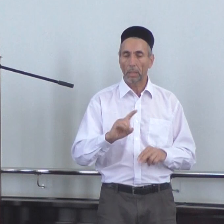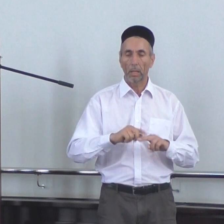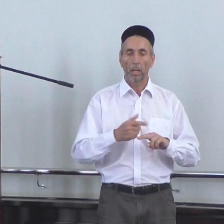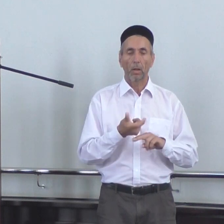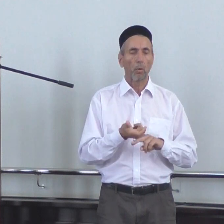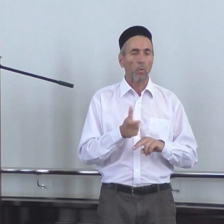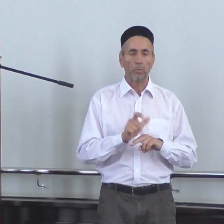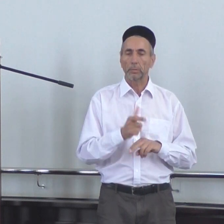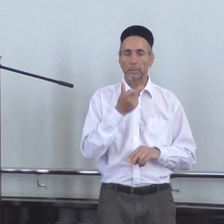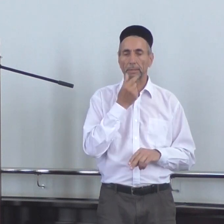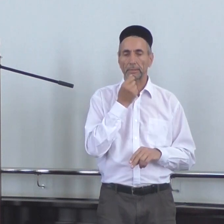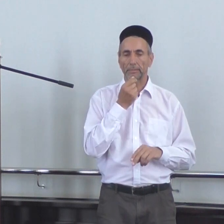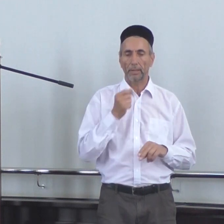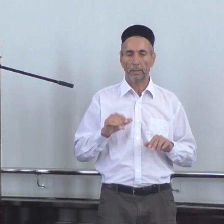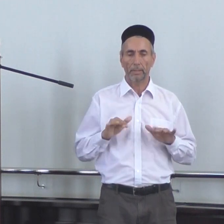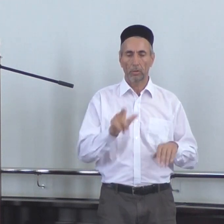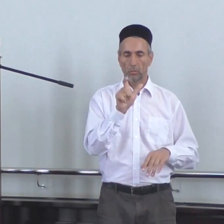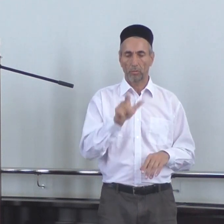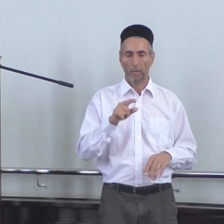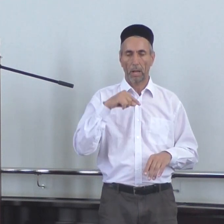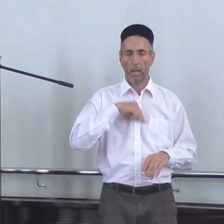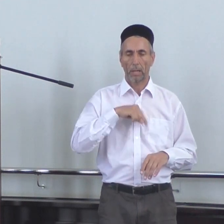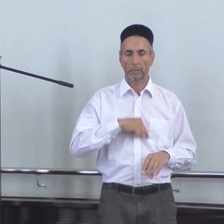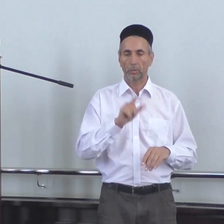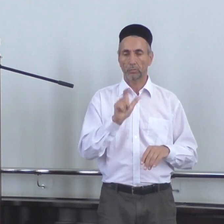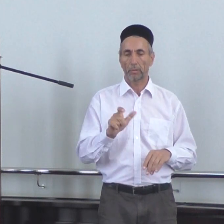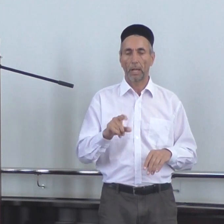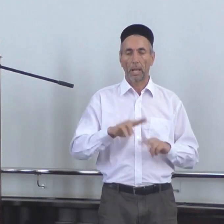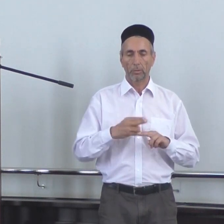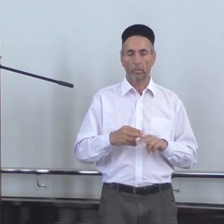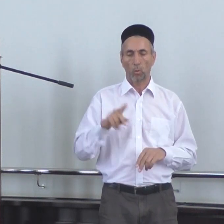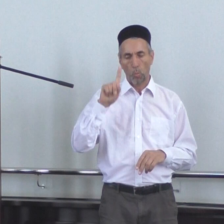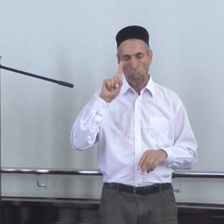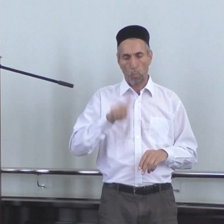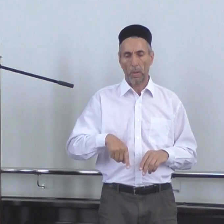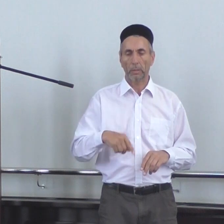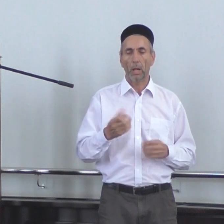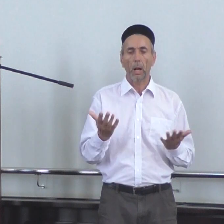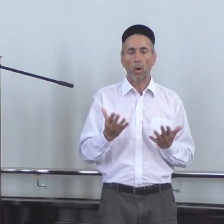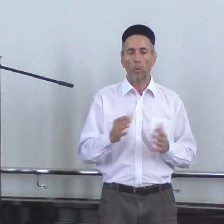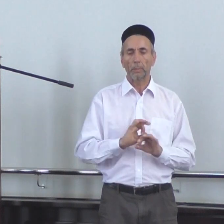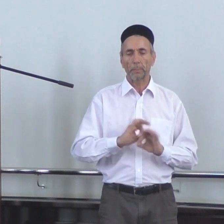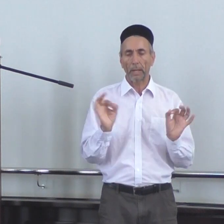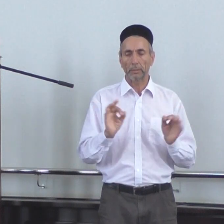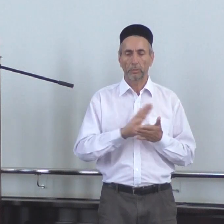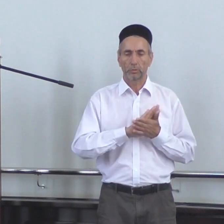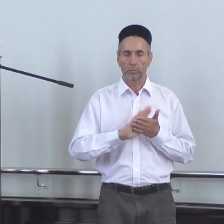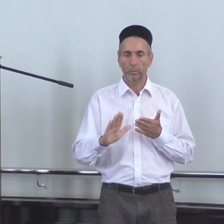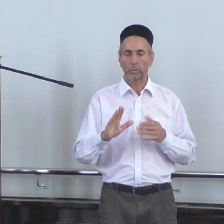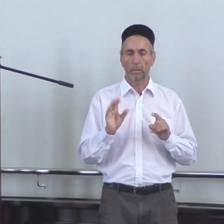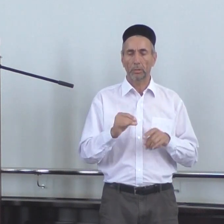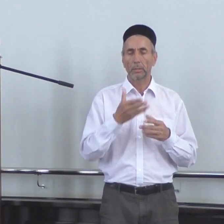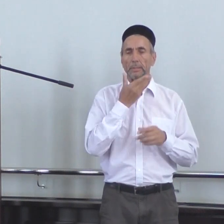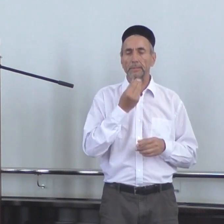бик матур әйбер. Сабыр иткәндә дә мөэмин мусламан кешесе нинди ул гүзәл, чиста,